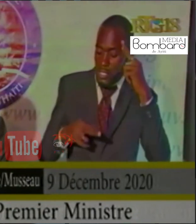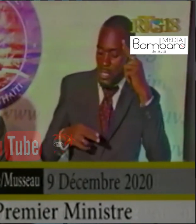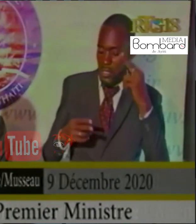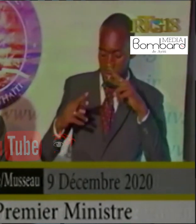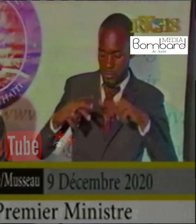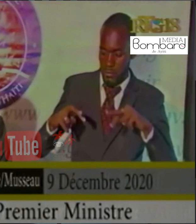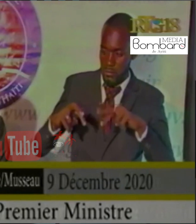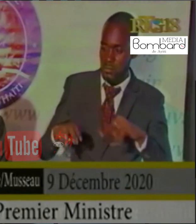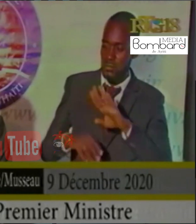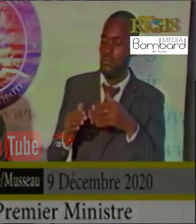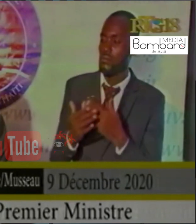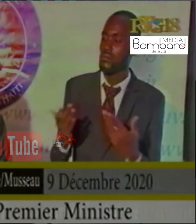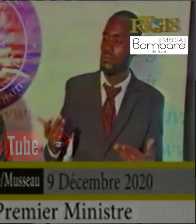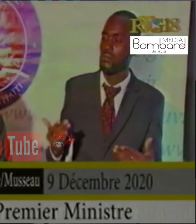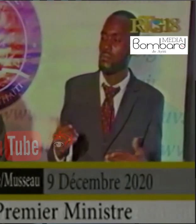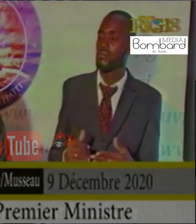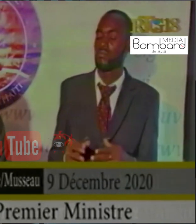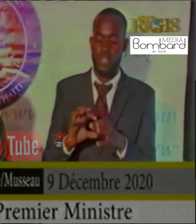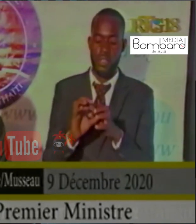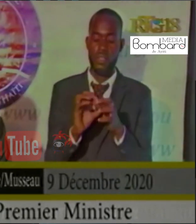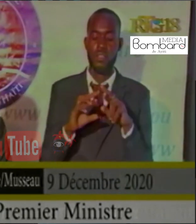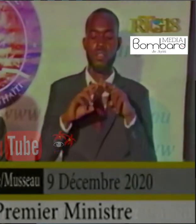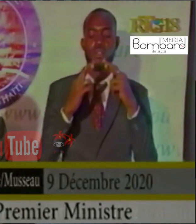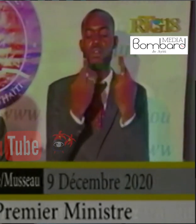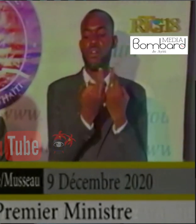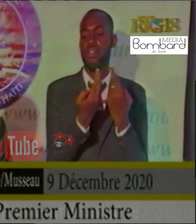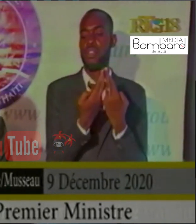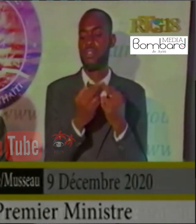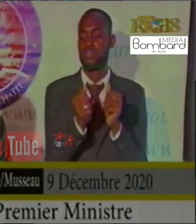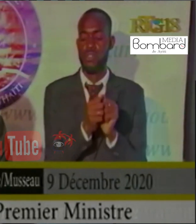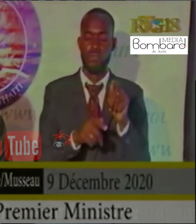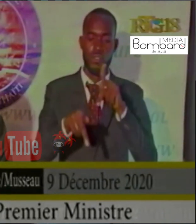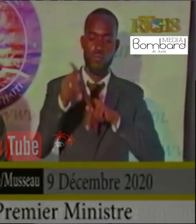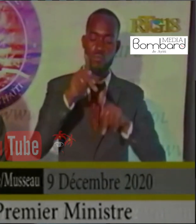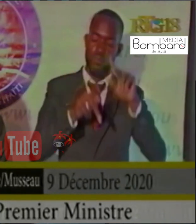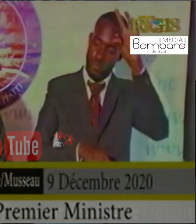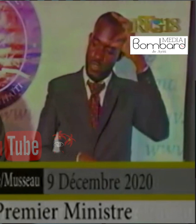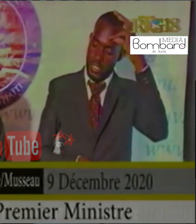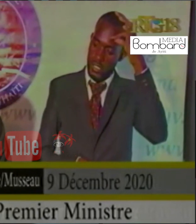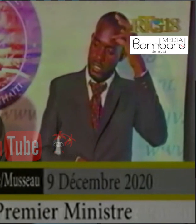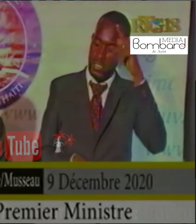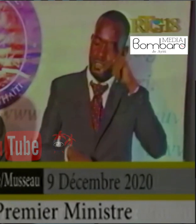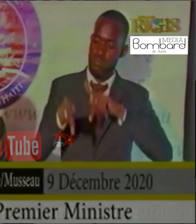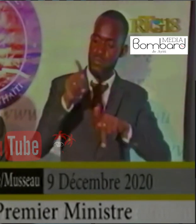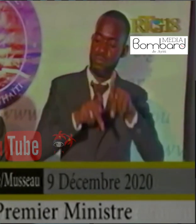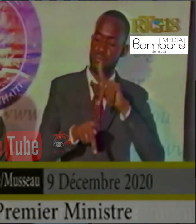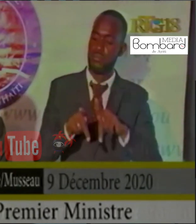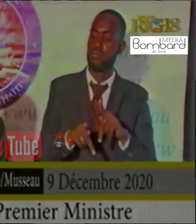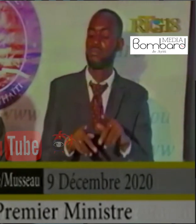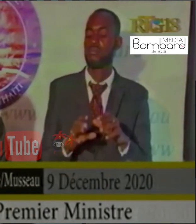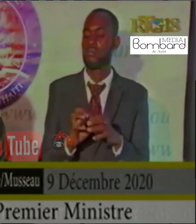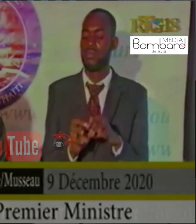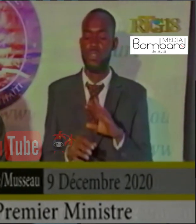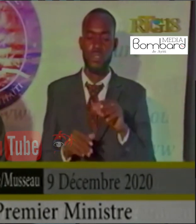stratégique des droits humains en relation avec les politiques publiques, l'administration publique,